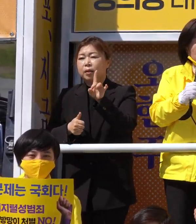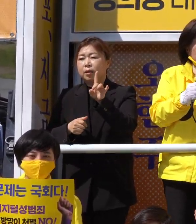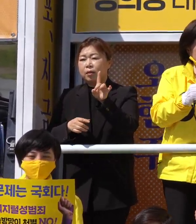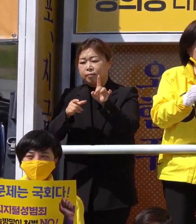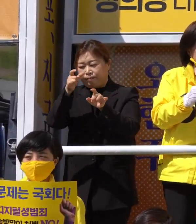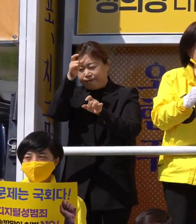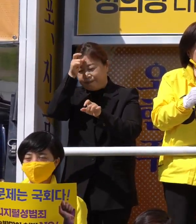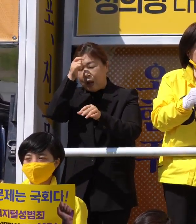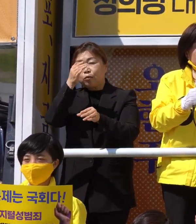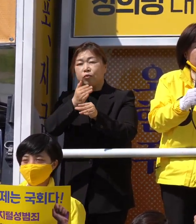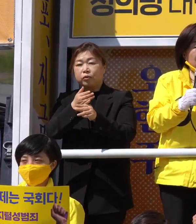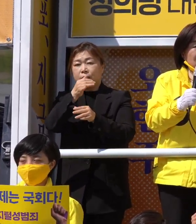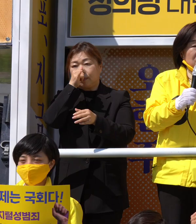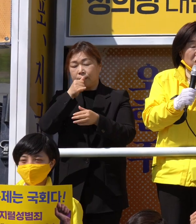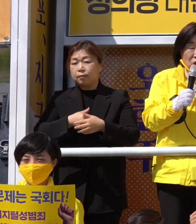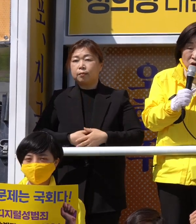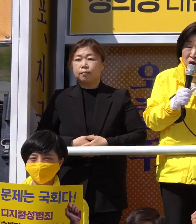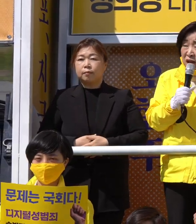요지부동입니다.